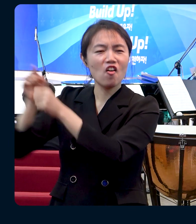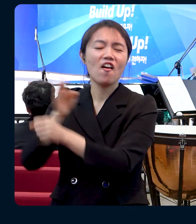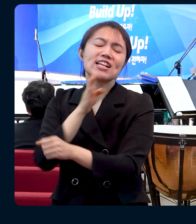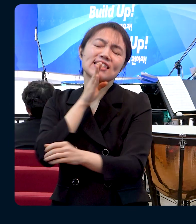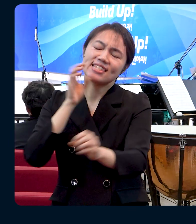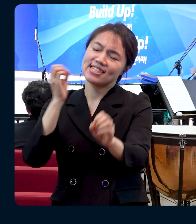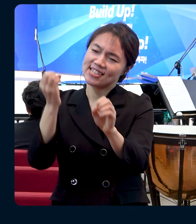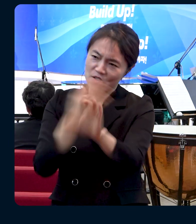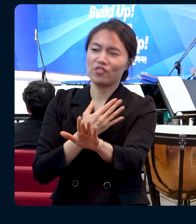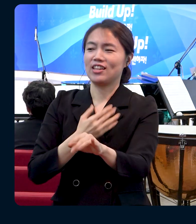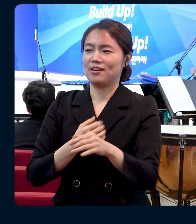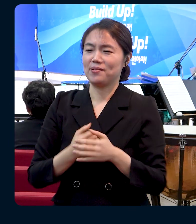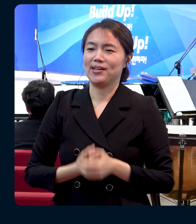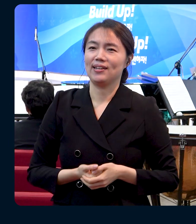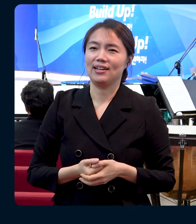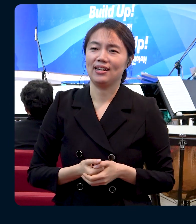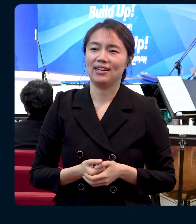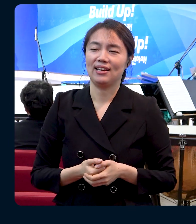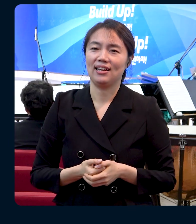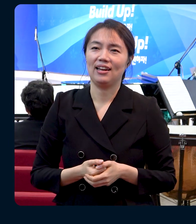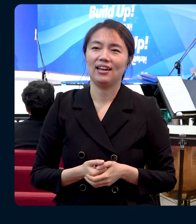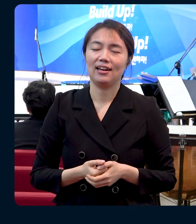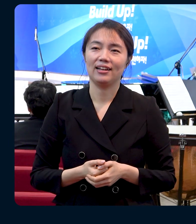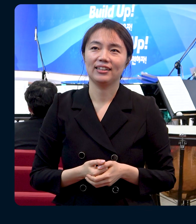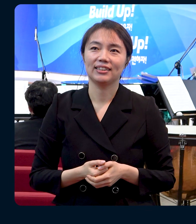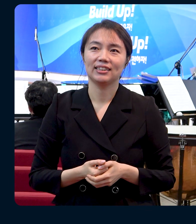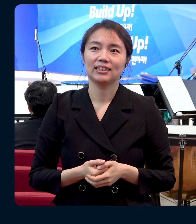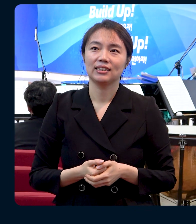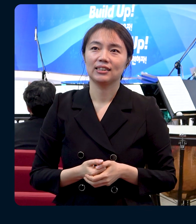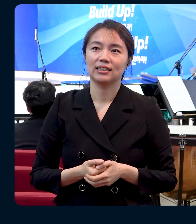하나님을 사랑하는 것, 그겁니다. 아모르 데이.